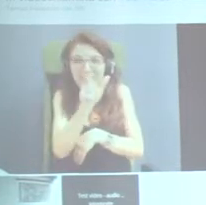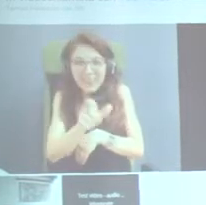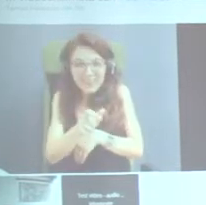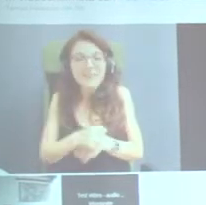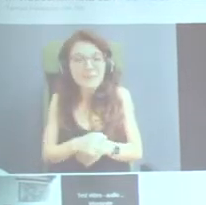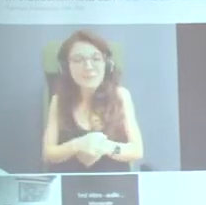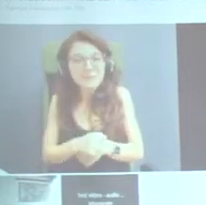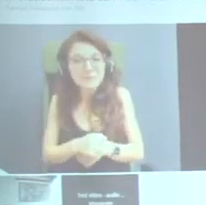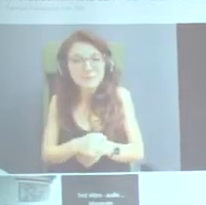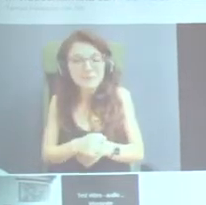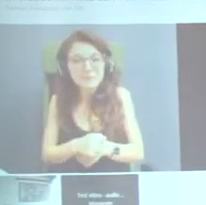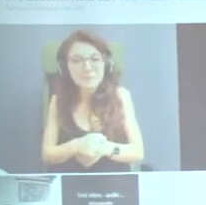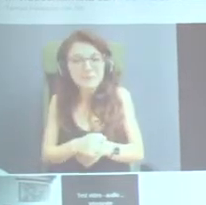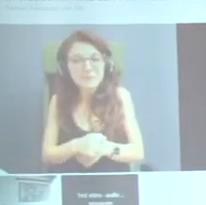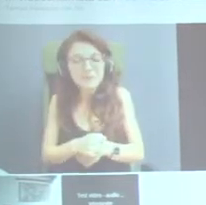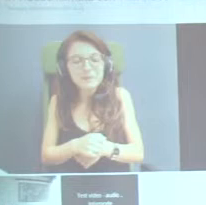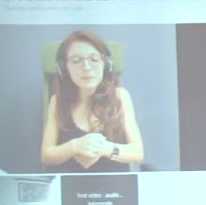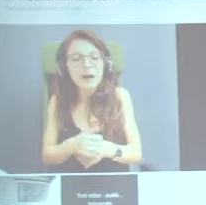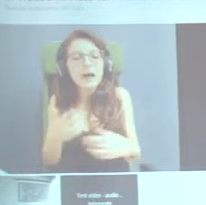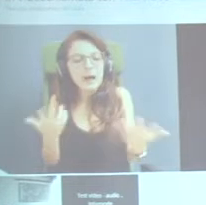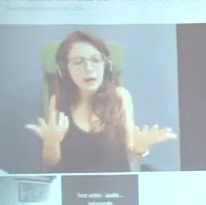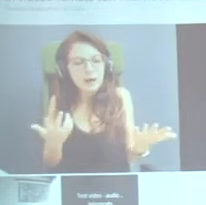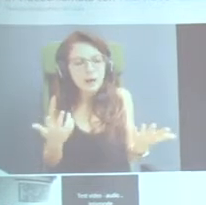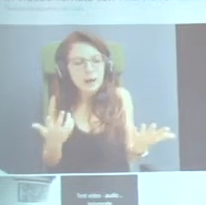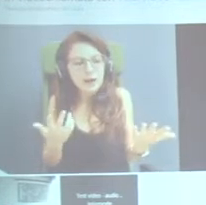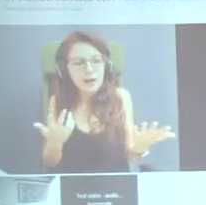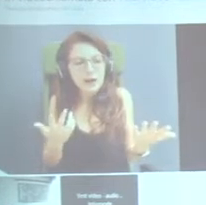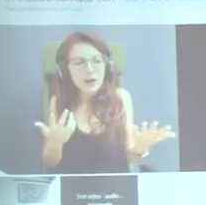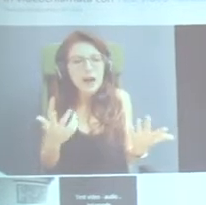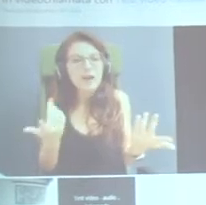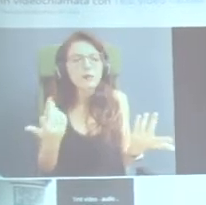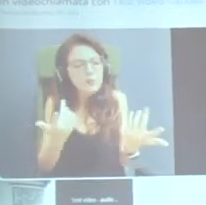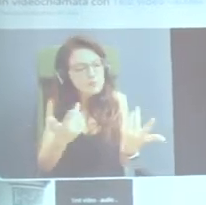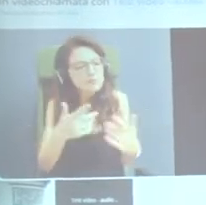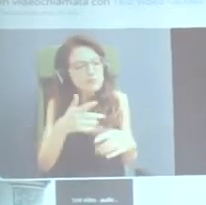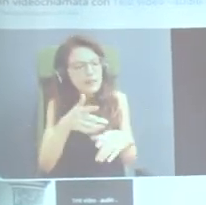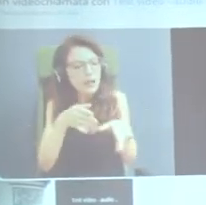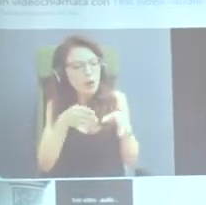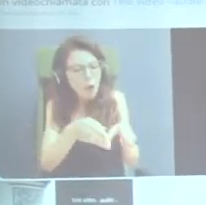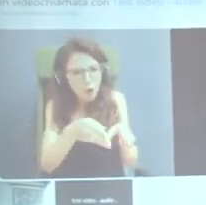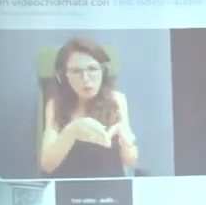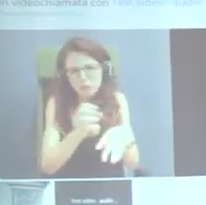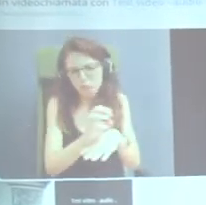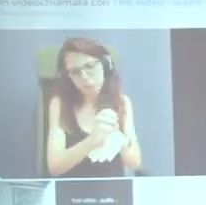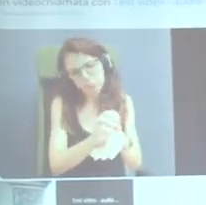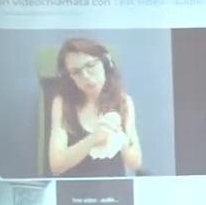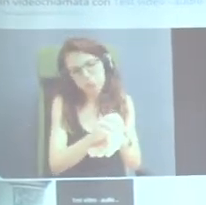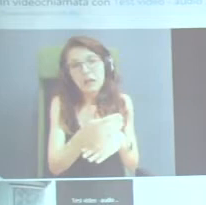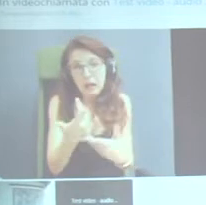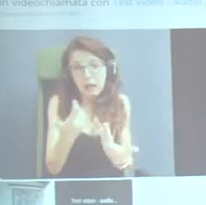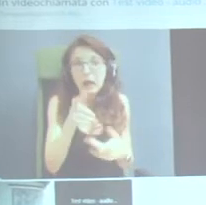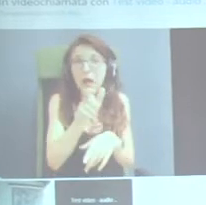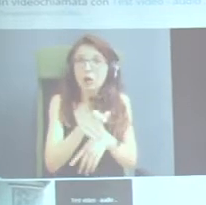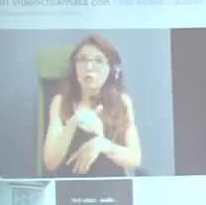Perché Visit Live a lezione l'abbiamo capito, gli studenti stranieri e sordi hanno